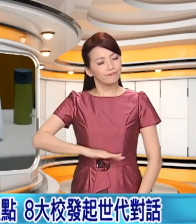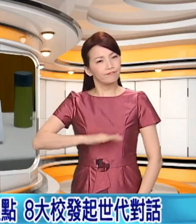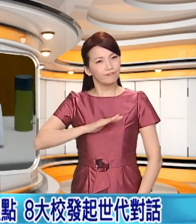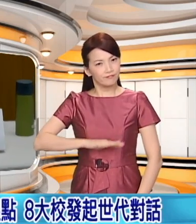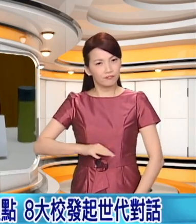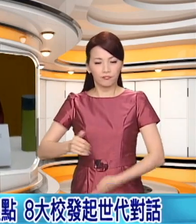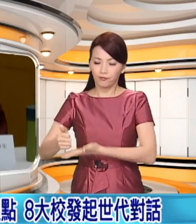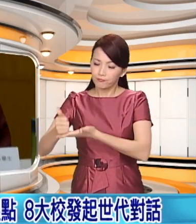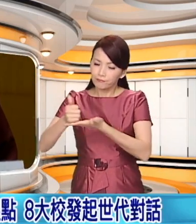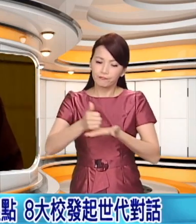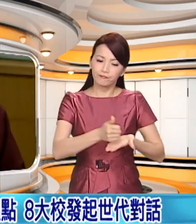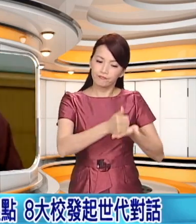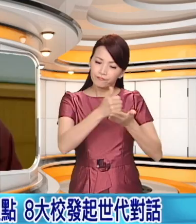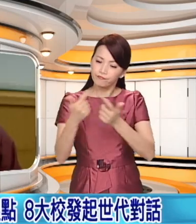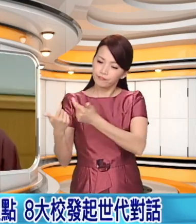我们的报道。